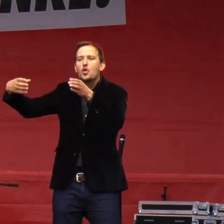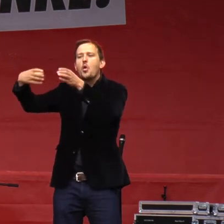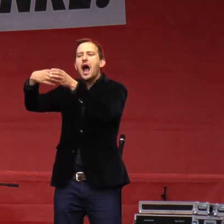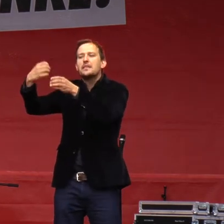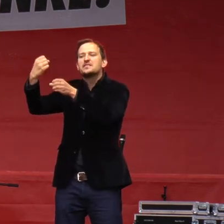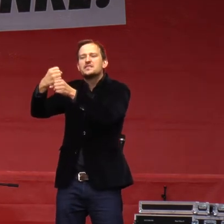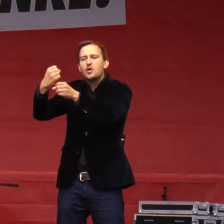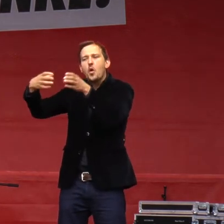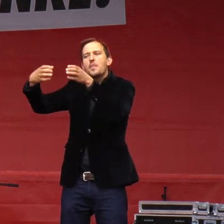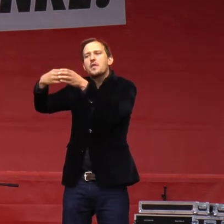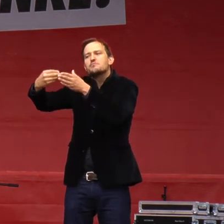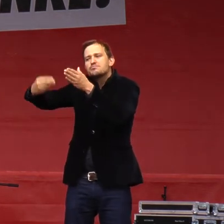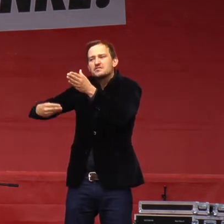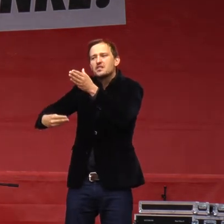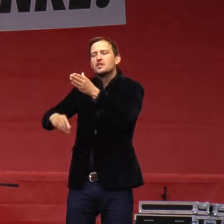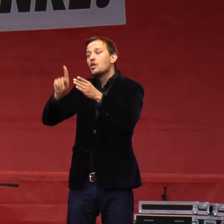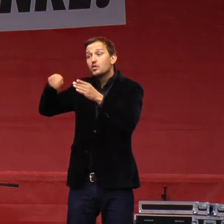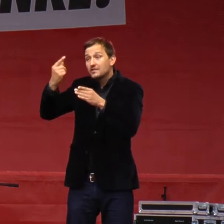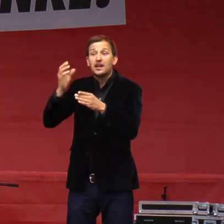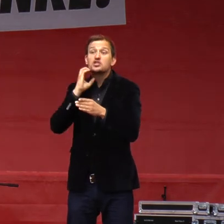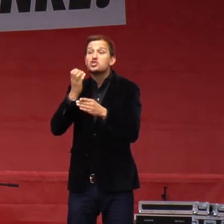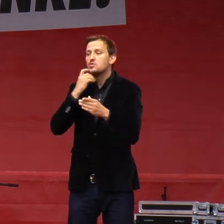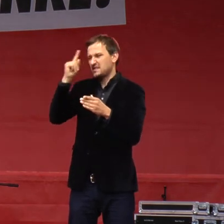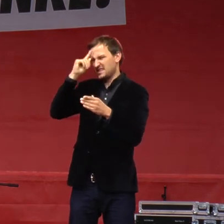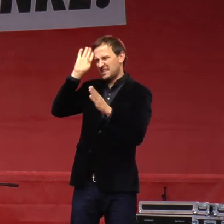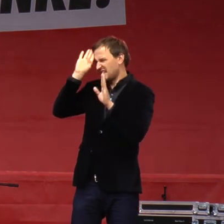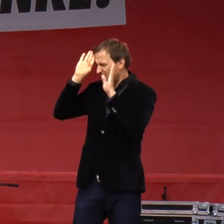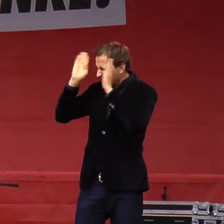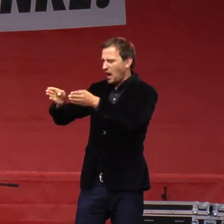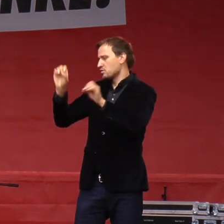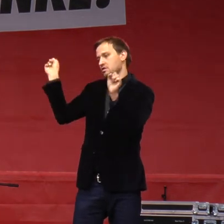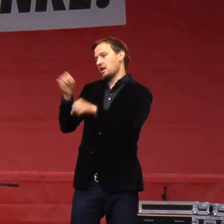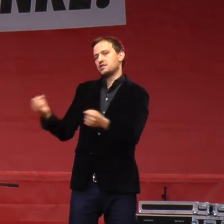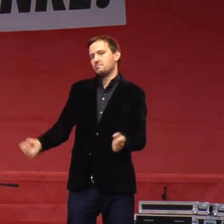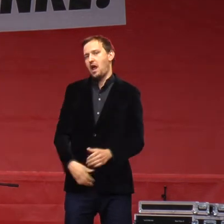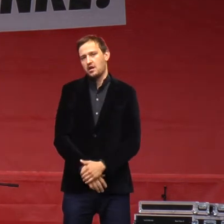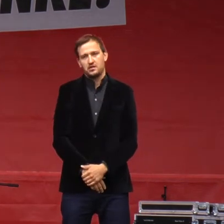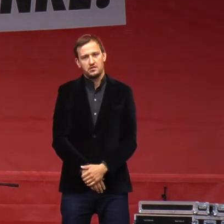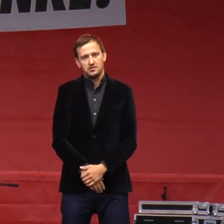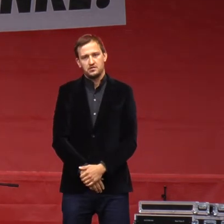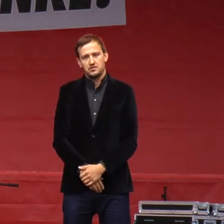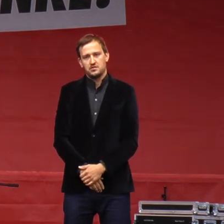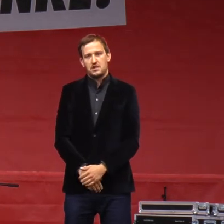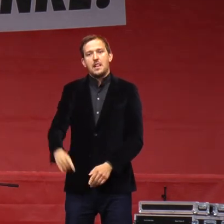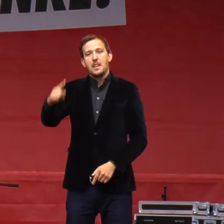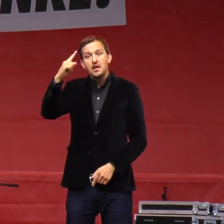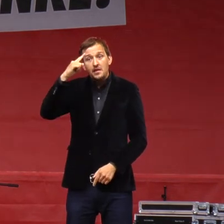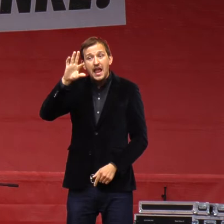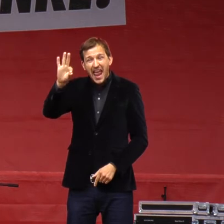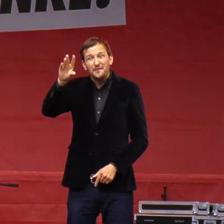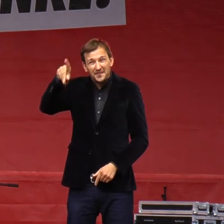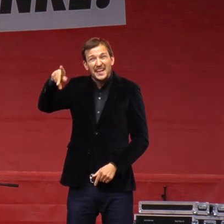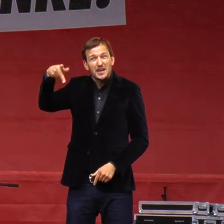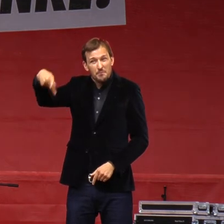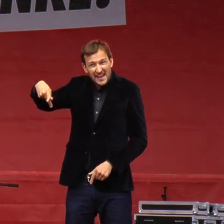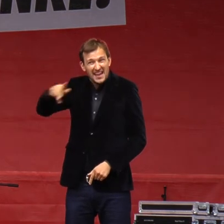dann war natürlich jede Glaubwürdigkeit am Arsch auf Schwäbisch. Ja? Weil wenn du glaubst, du kannst mit der FDP